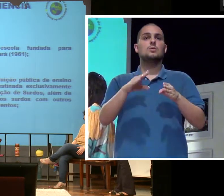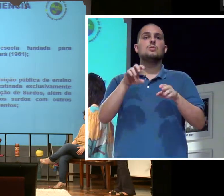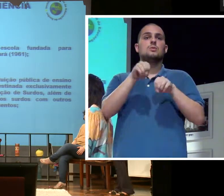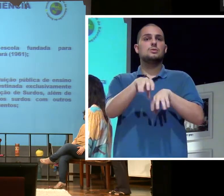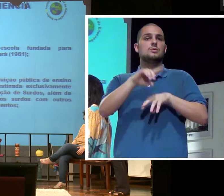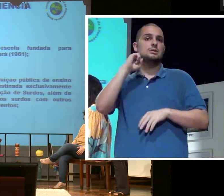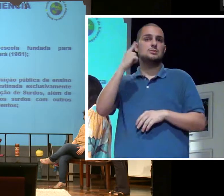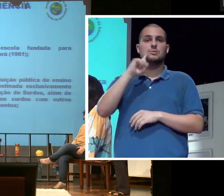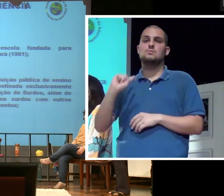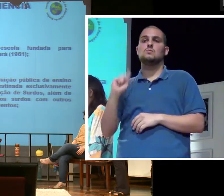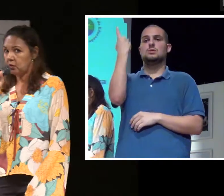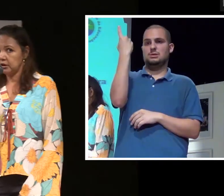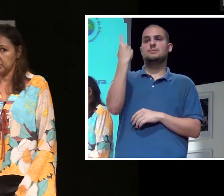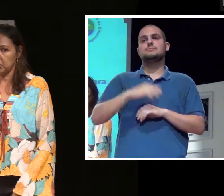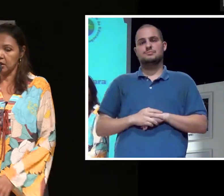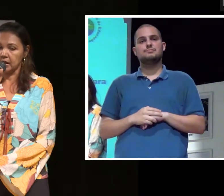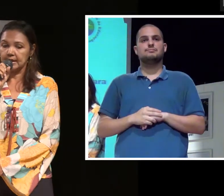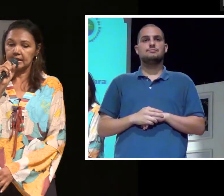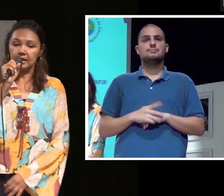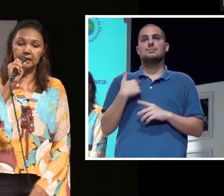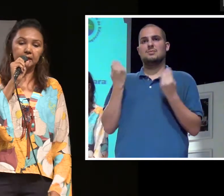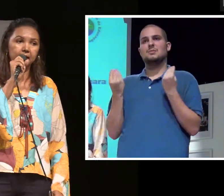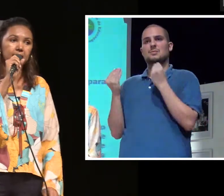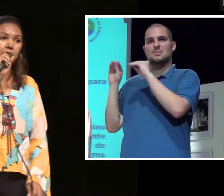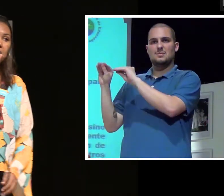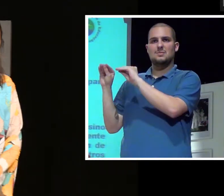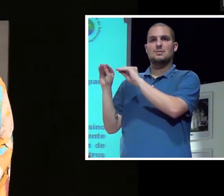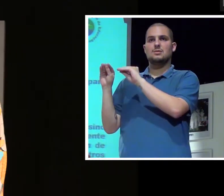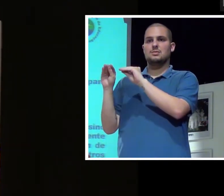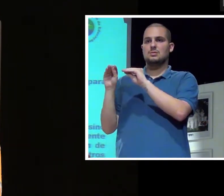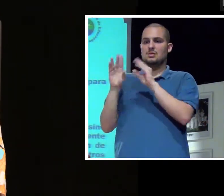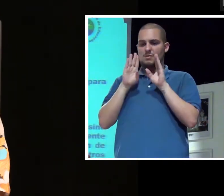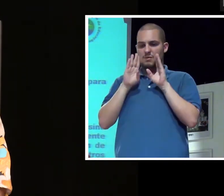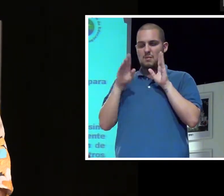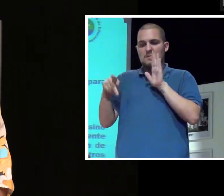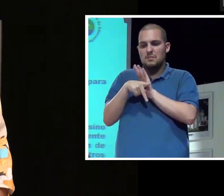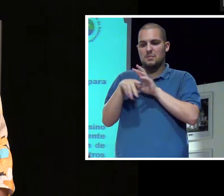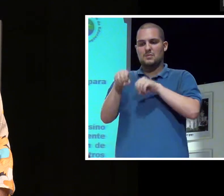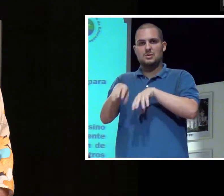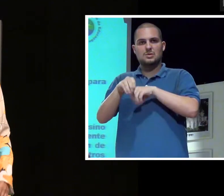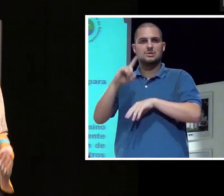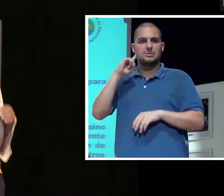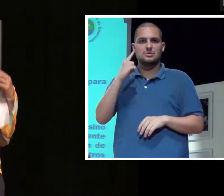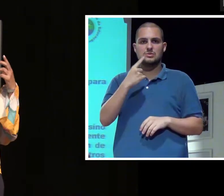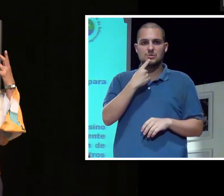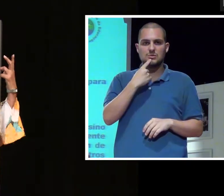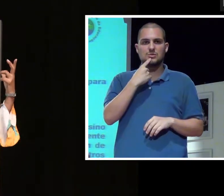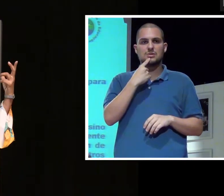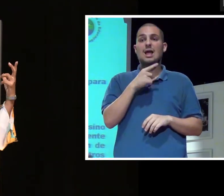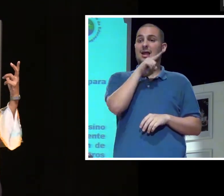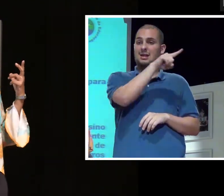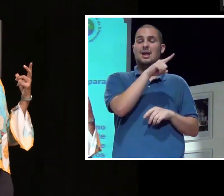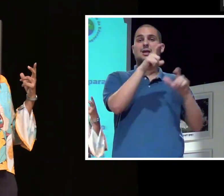para a educação de surdos. Quando a gente coloca assim, exclusivamente para a educação de surdos, sempre lá